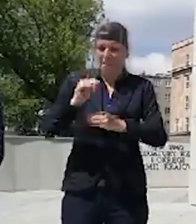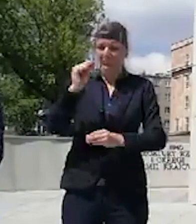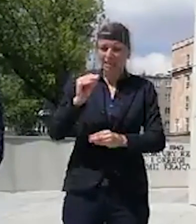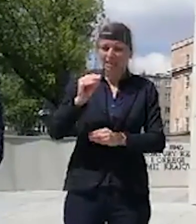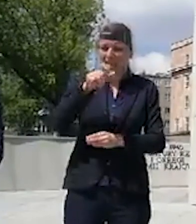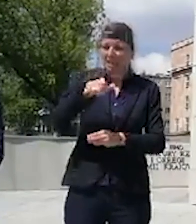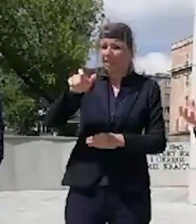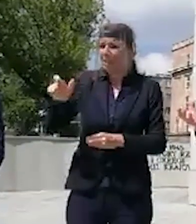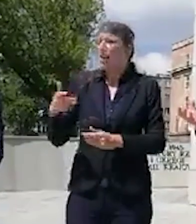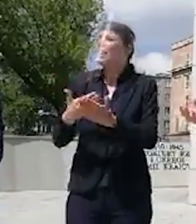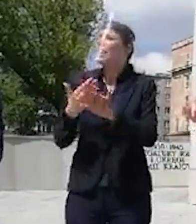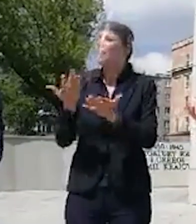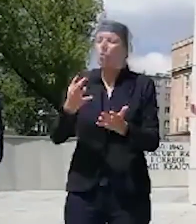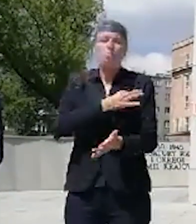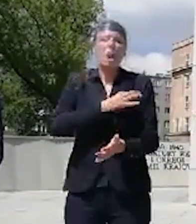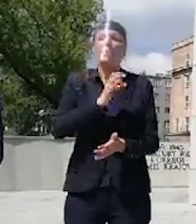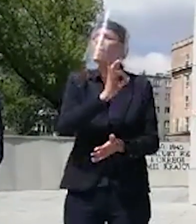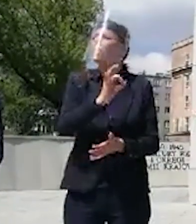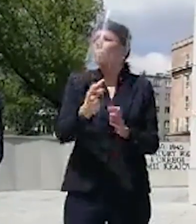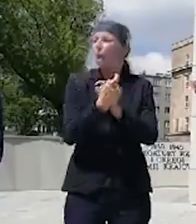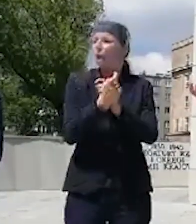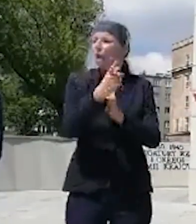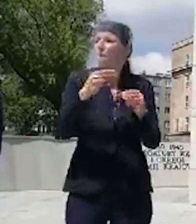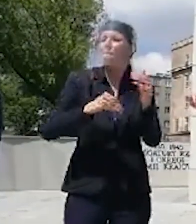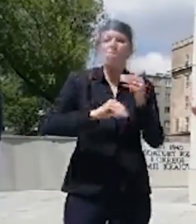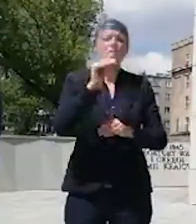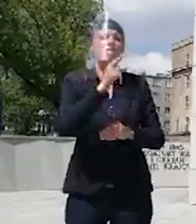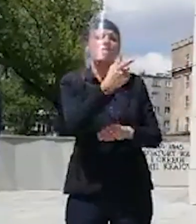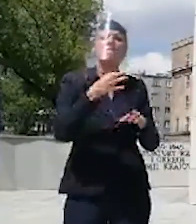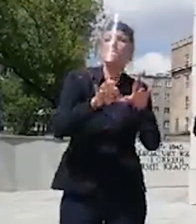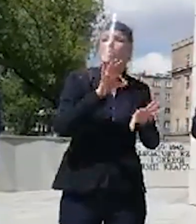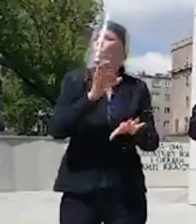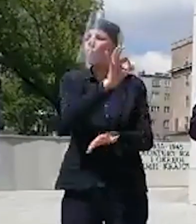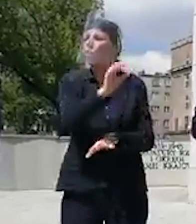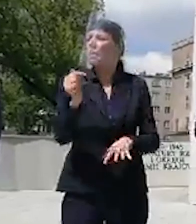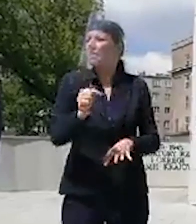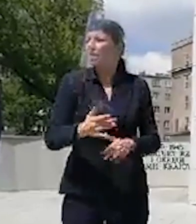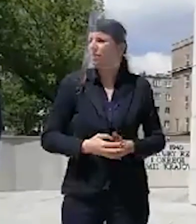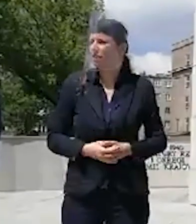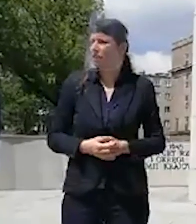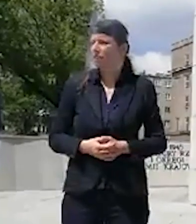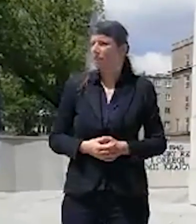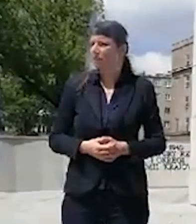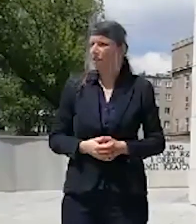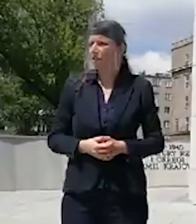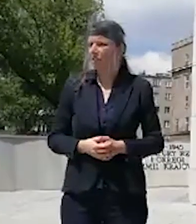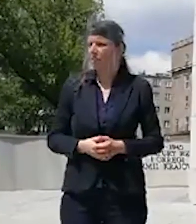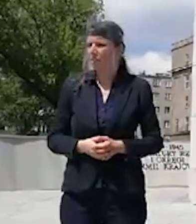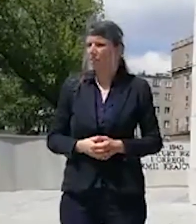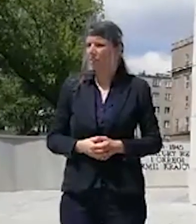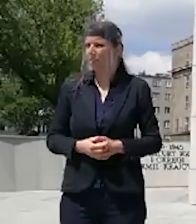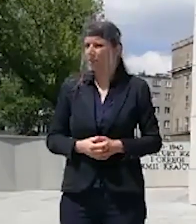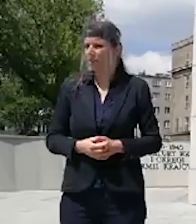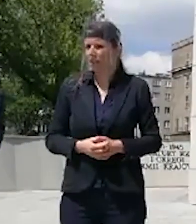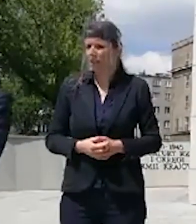partie opozycyjne wybrały swoje partykularne interesy. Postanowiły to tak rozegrać, jak rozegrały. Gastronomiczne, w związku z czym dla mnie to cała